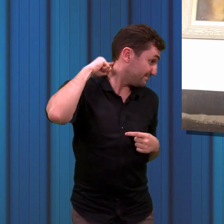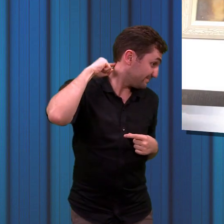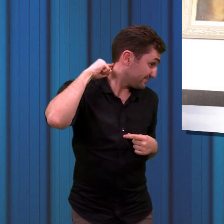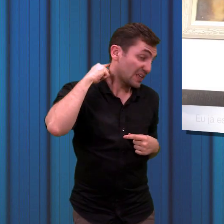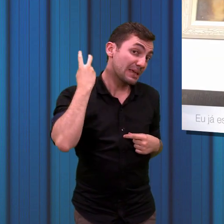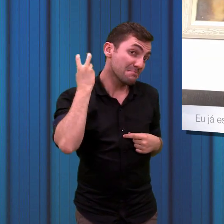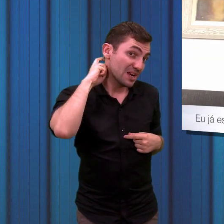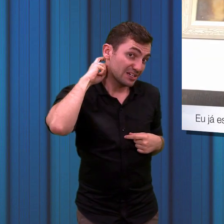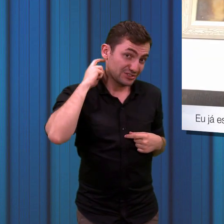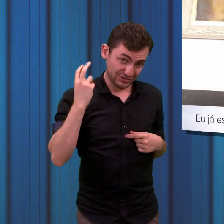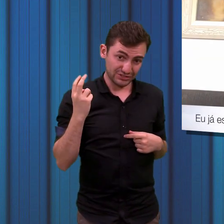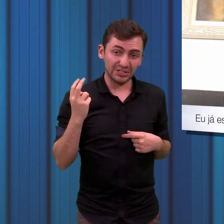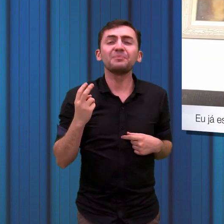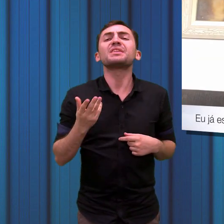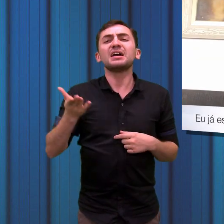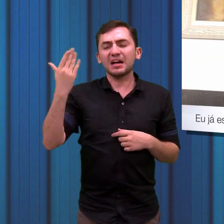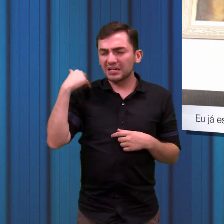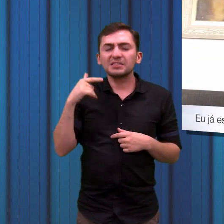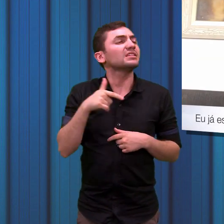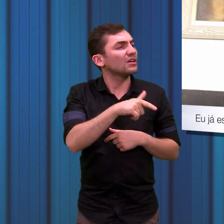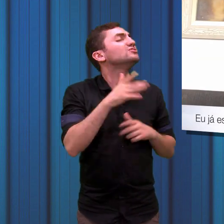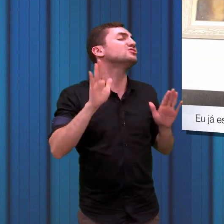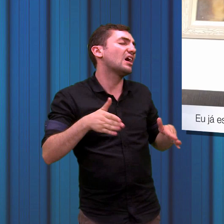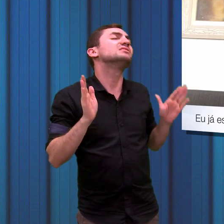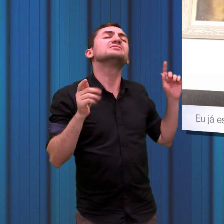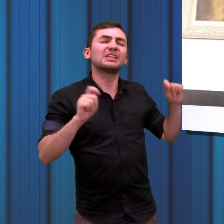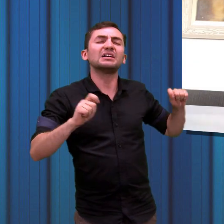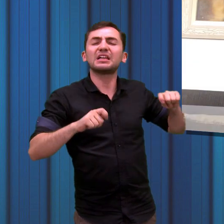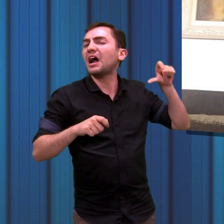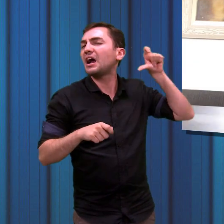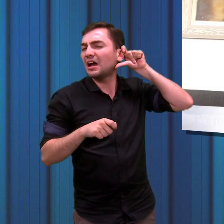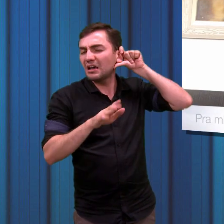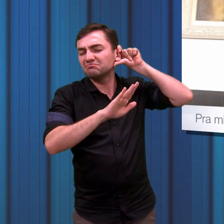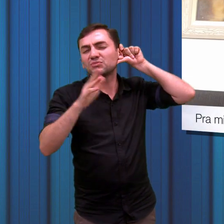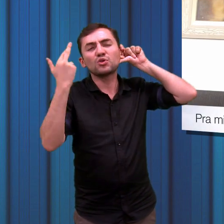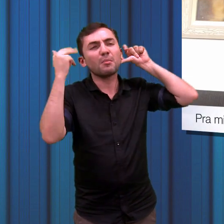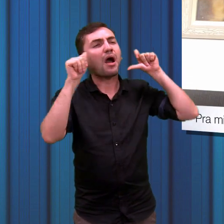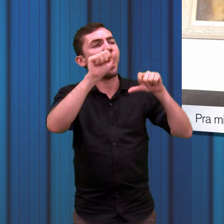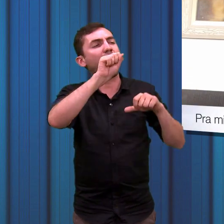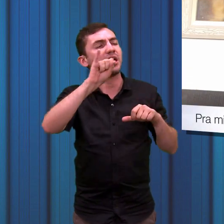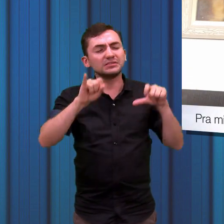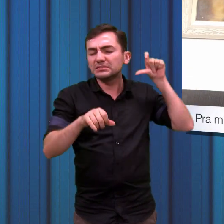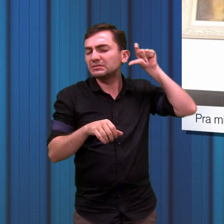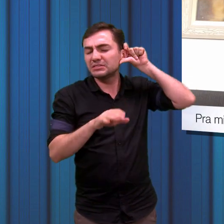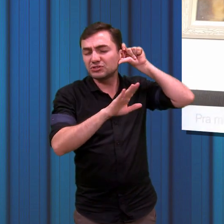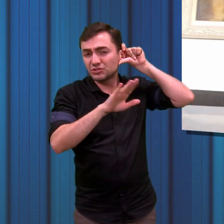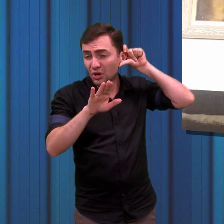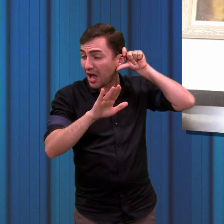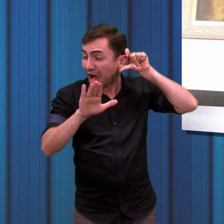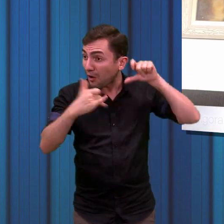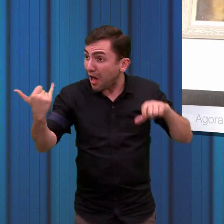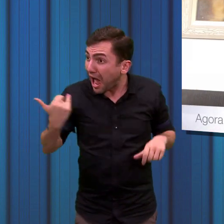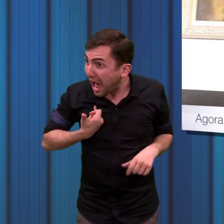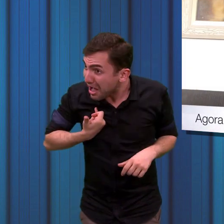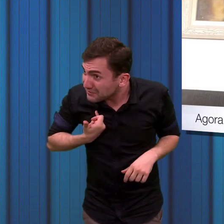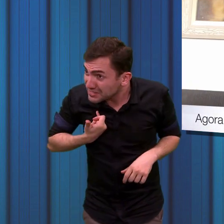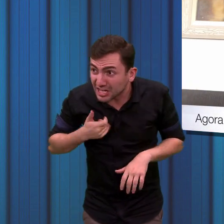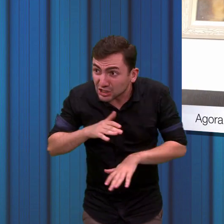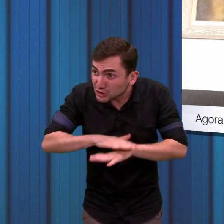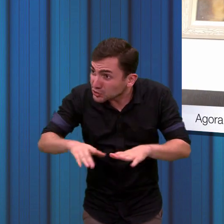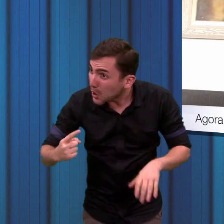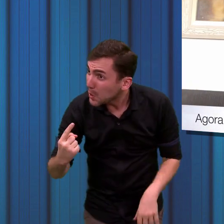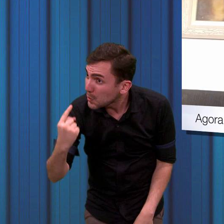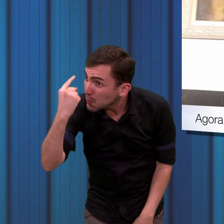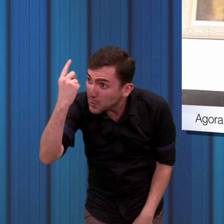cerebral. Eu já estava conformada com a ideia do Guilherme usar o AASE. Para mim isso já bastava. Agora vim